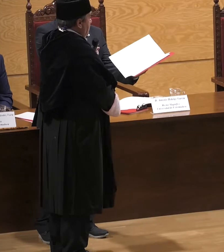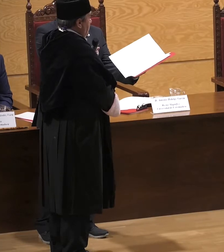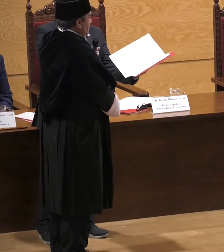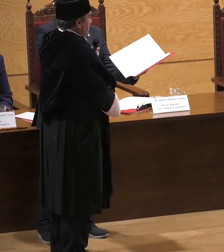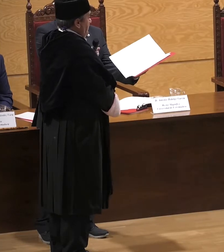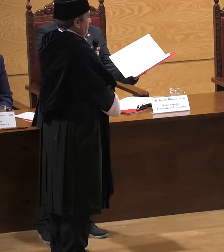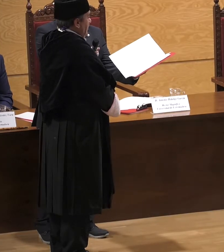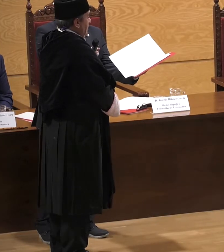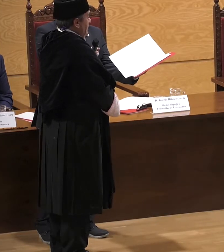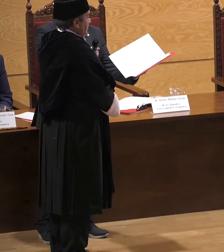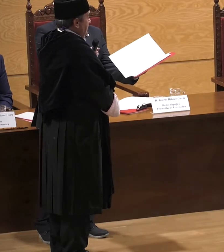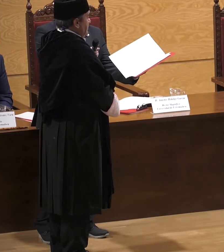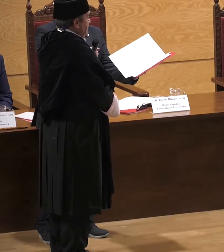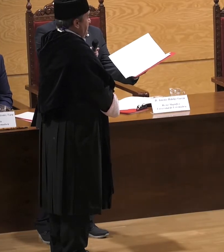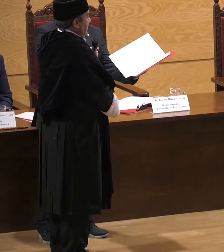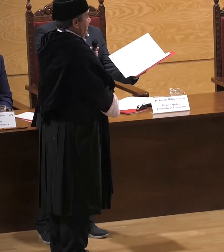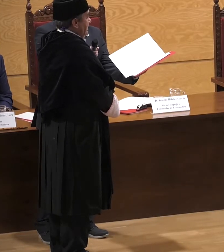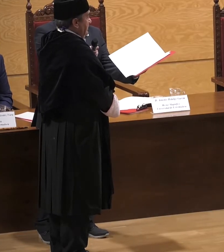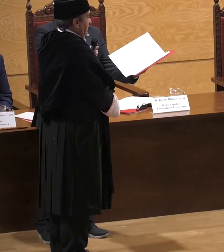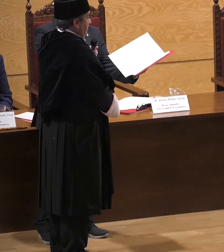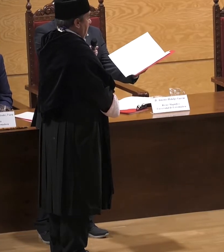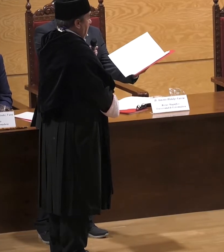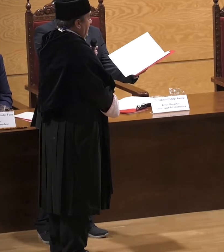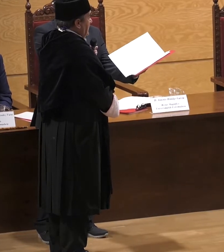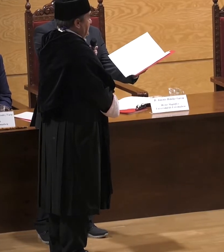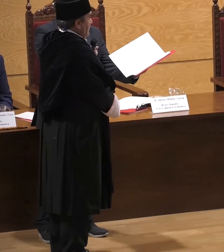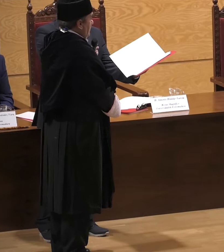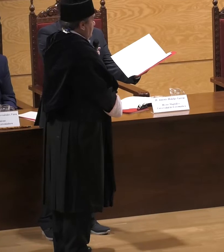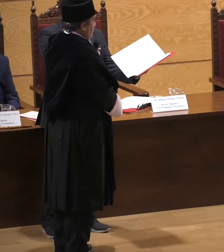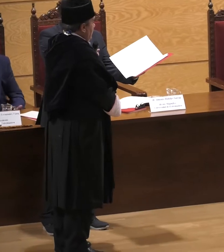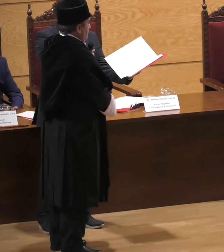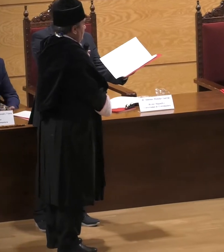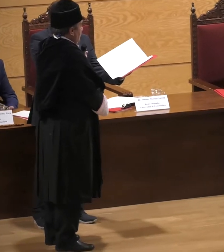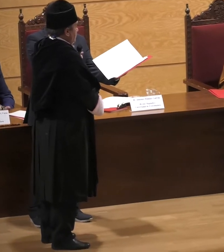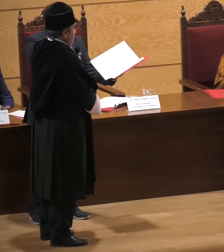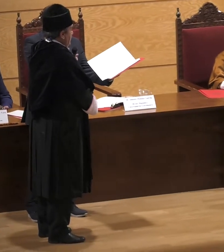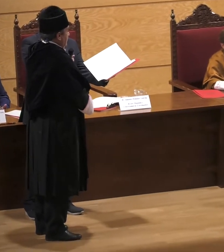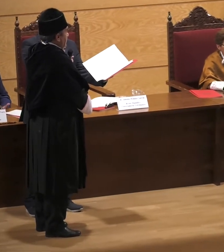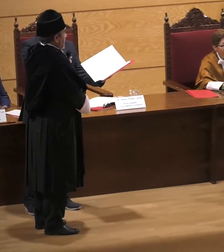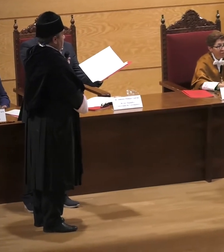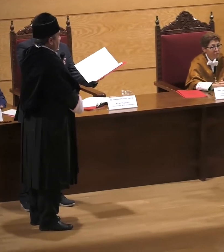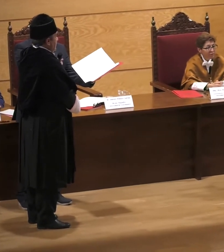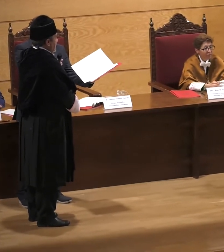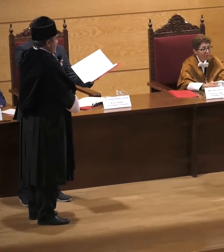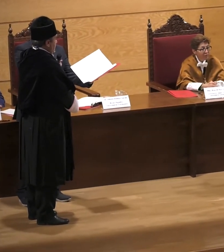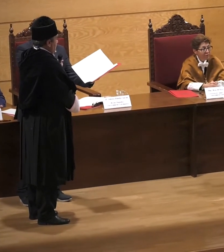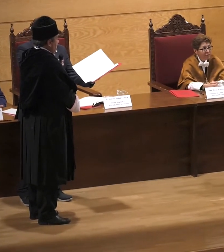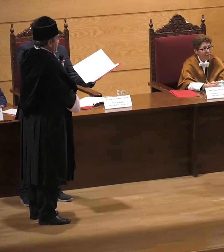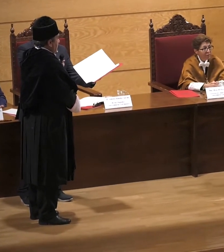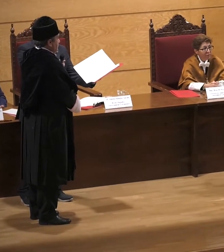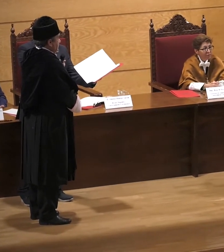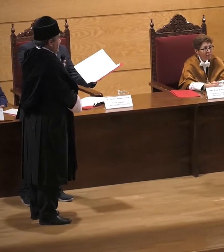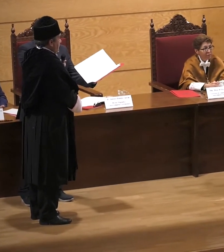Juráis o prometéis respetar y defender siempre la verdad científica, así como a vuestros maestros y profesores y a la Universidad de